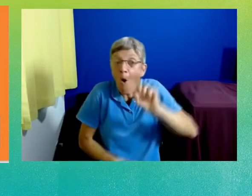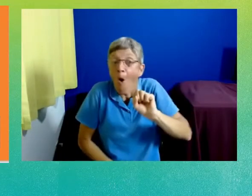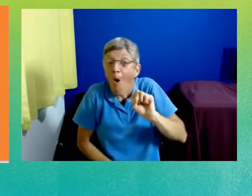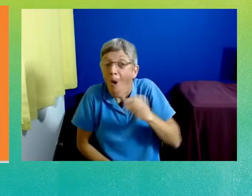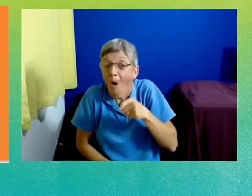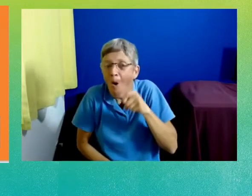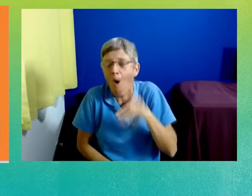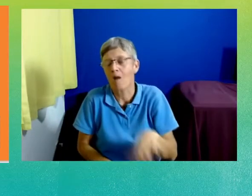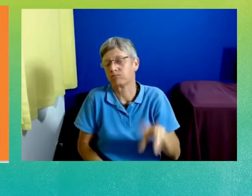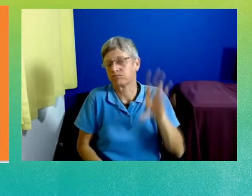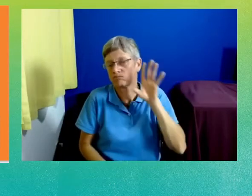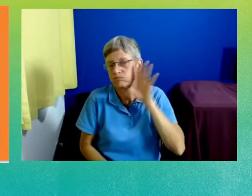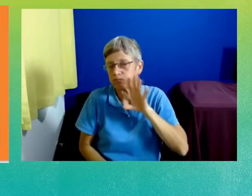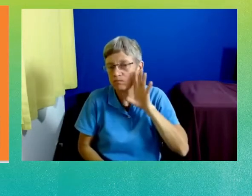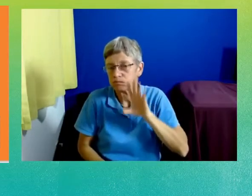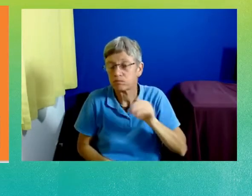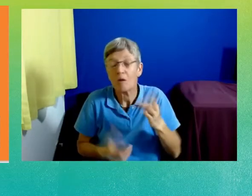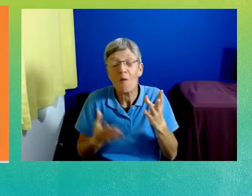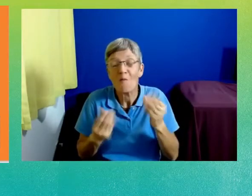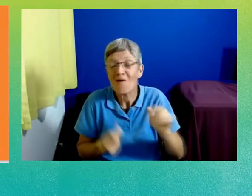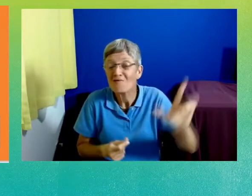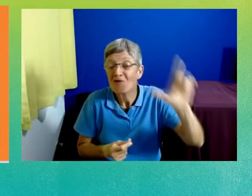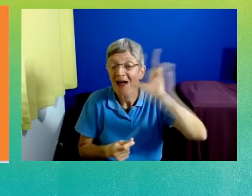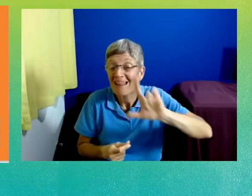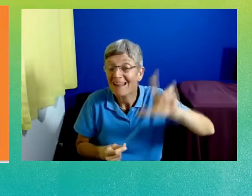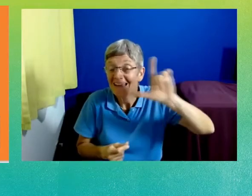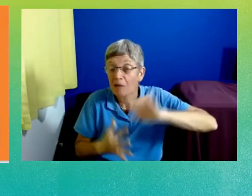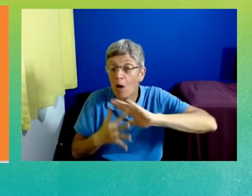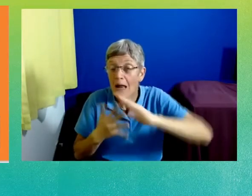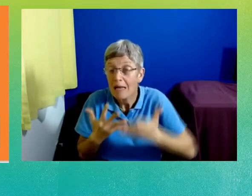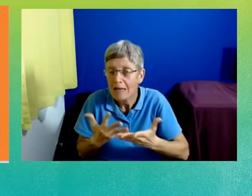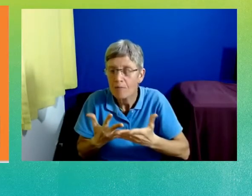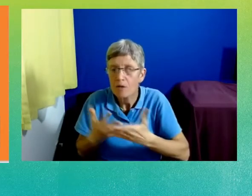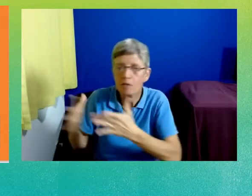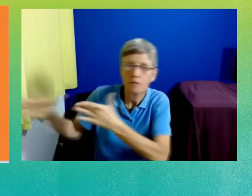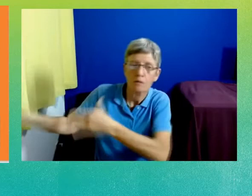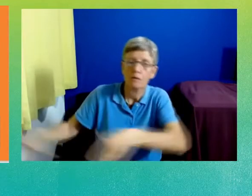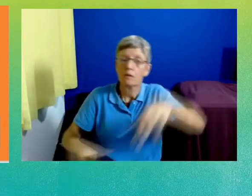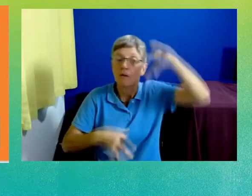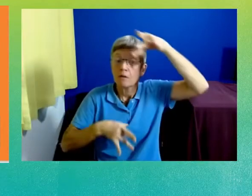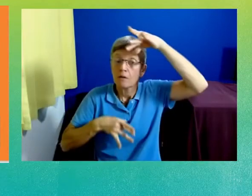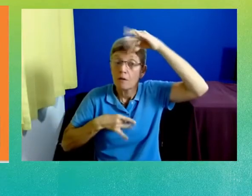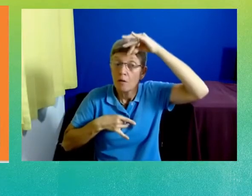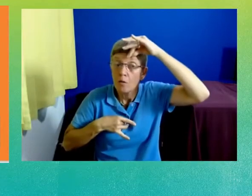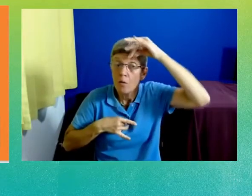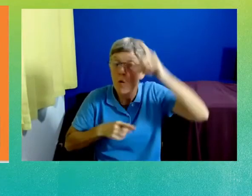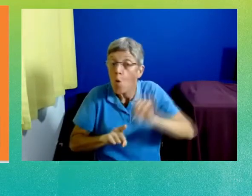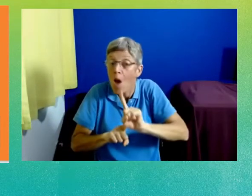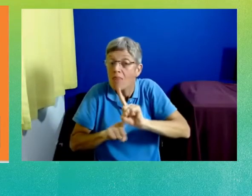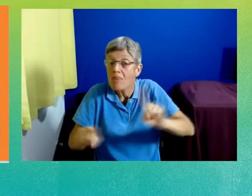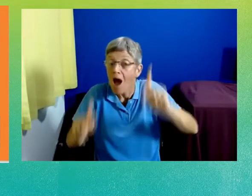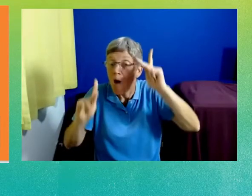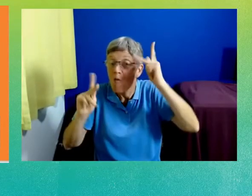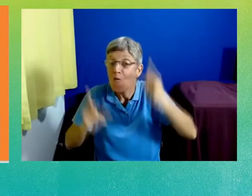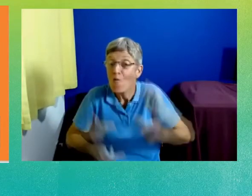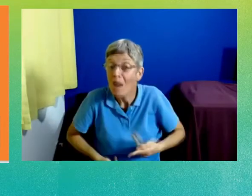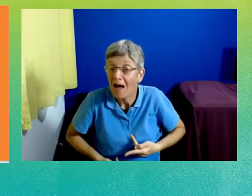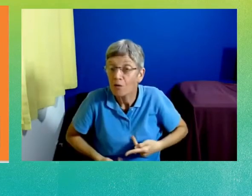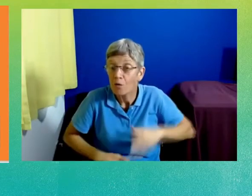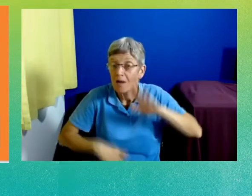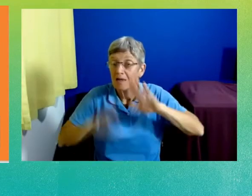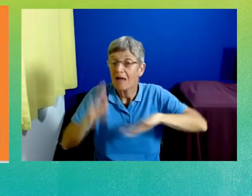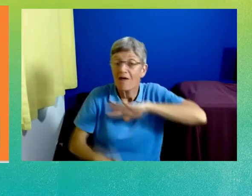Você pode mostrar também a incorporação de seres humanos e inanimados também, tá? A literatura em Libras,